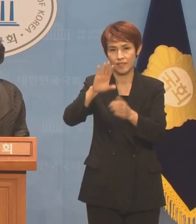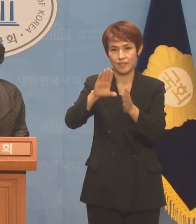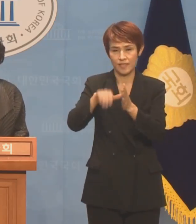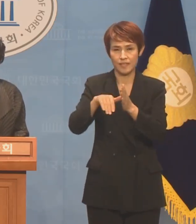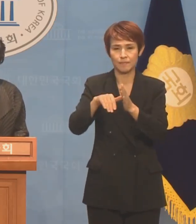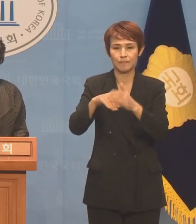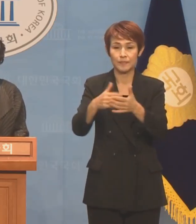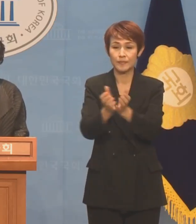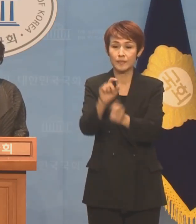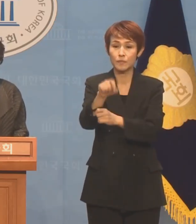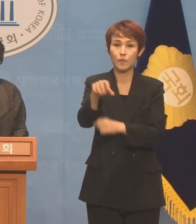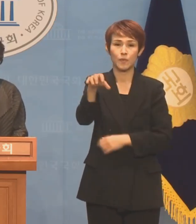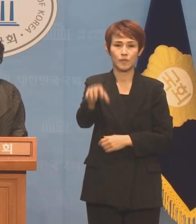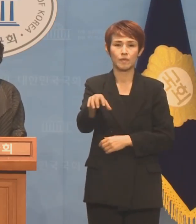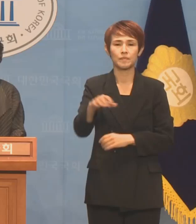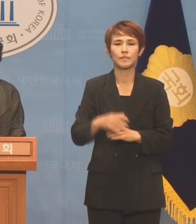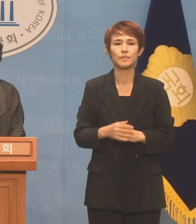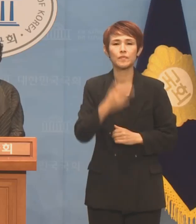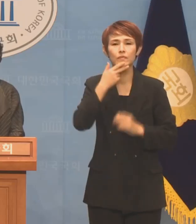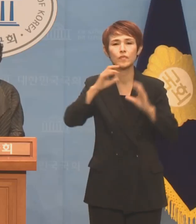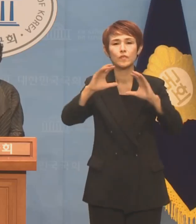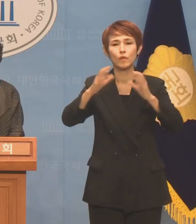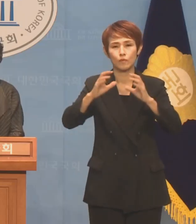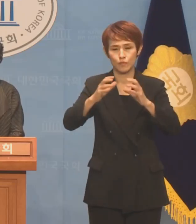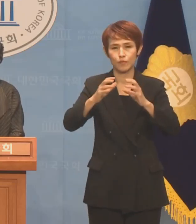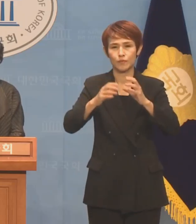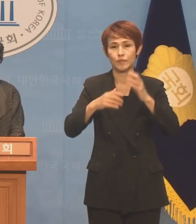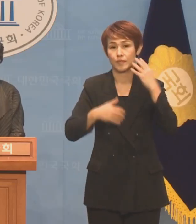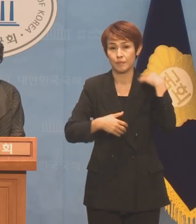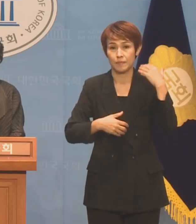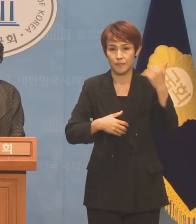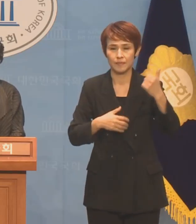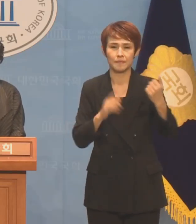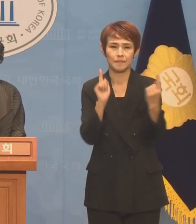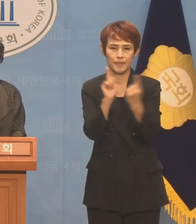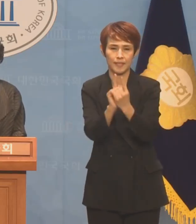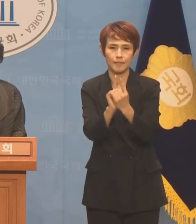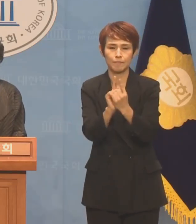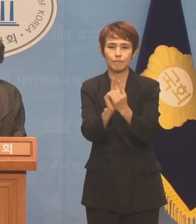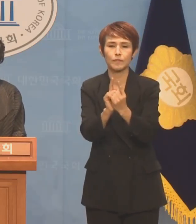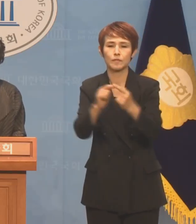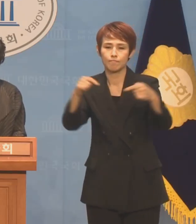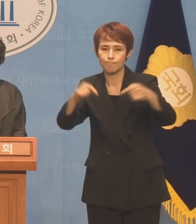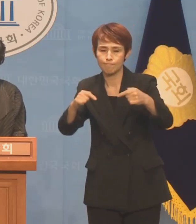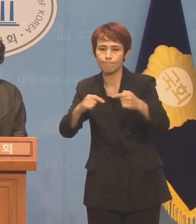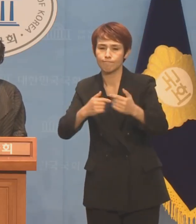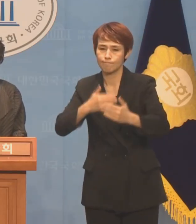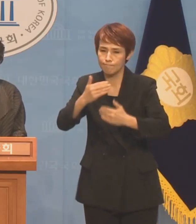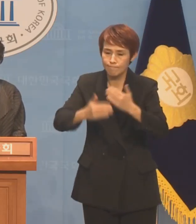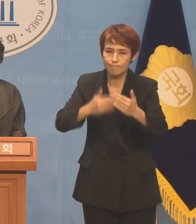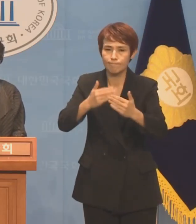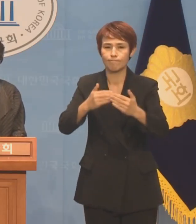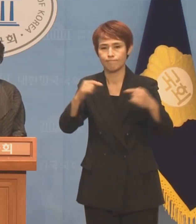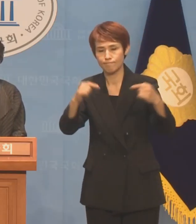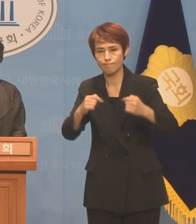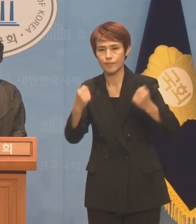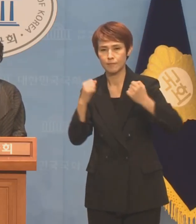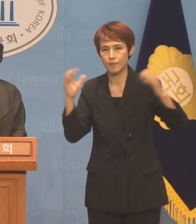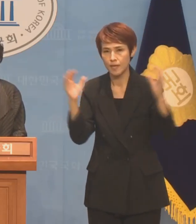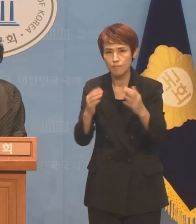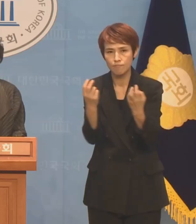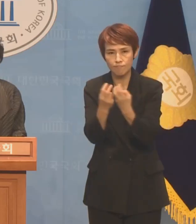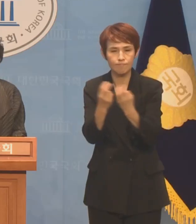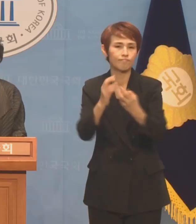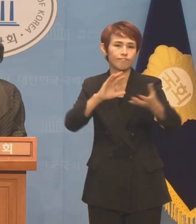의장 집무실에서 콜린 크룩스 주한 영국 대사를 만나 의회 외교 정상화 등 양국 간의 협력 강화